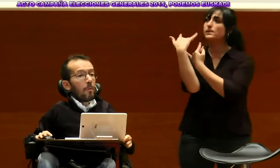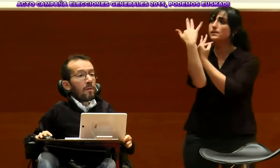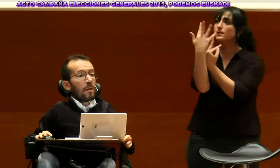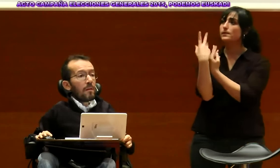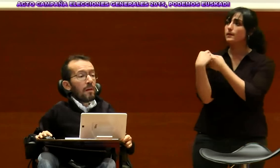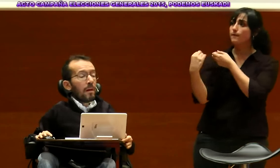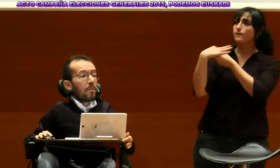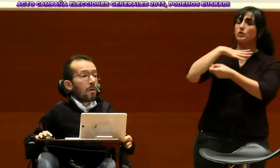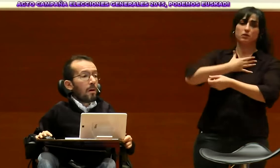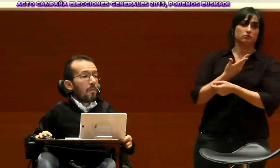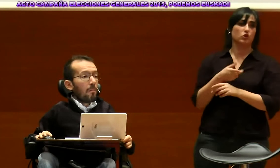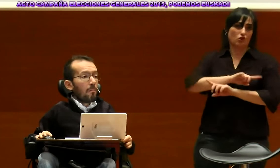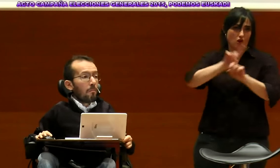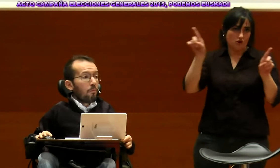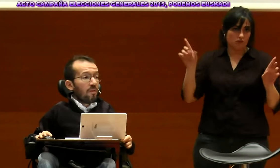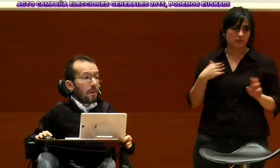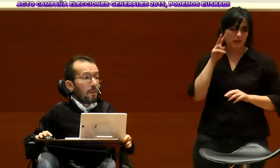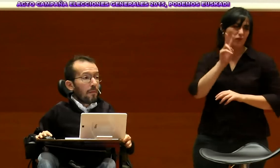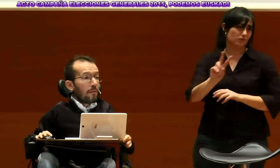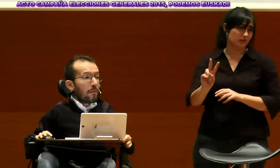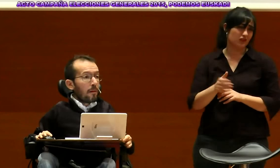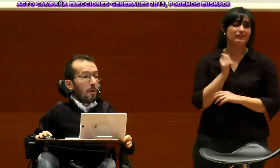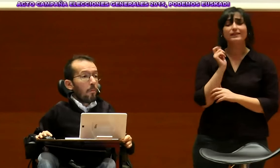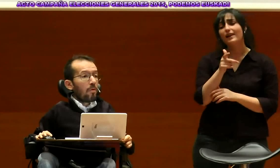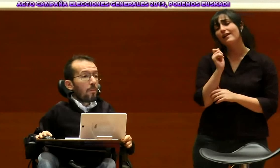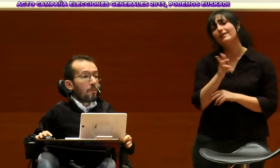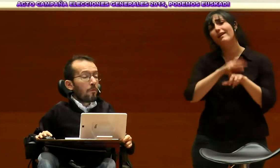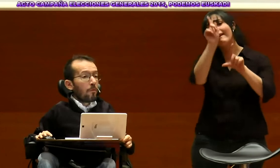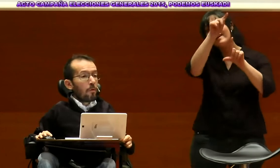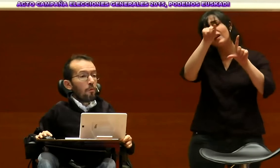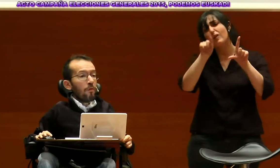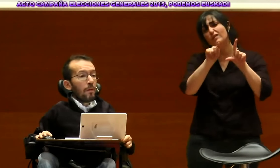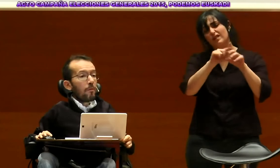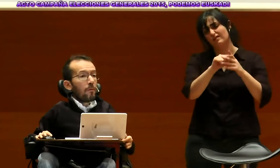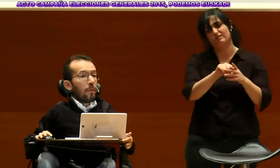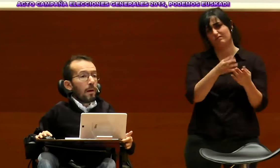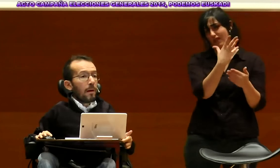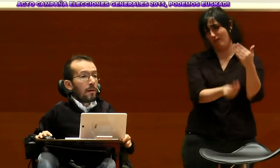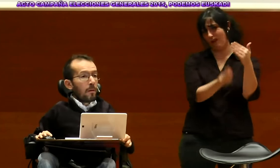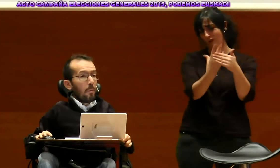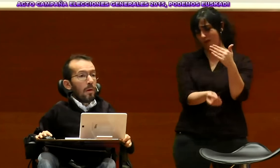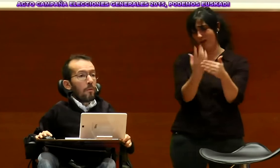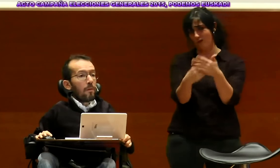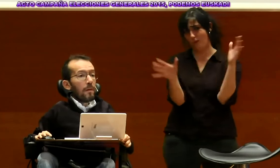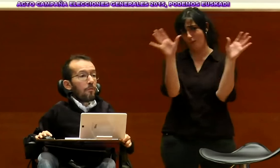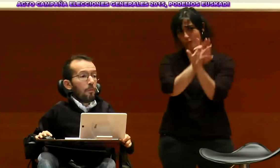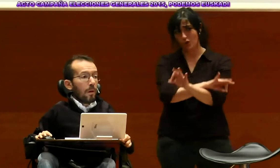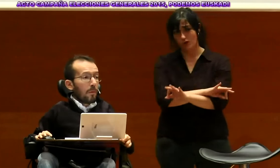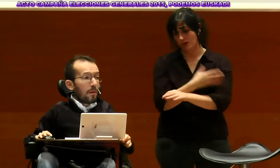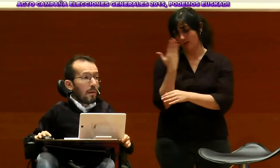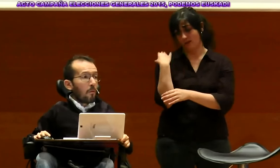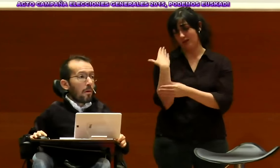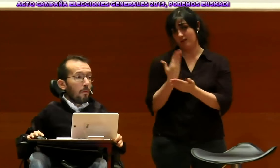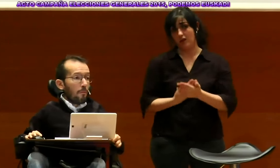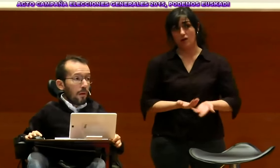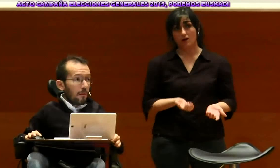las encuestas se han equivocado muchísimas veces en los últimos 2 años. Si fuera por las encuestas, yo nunca me